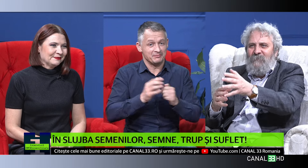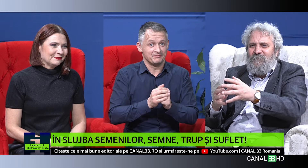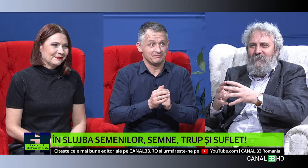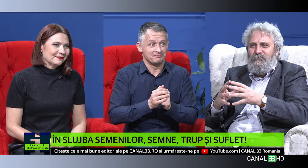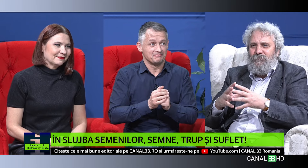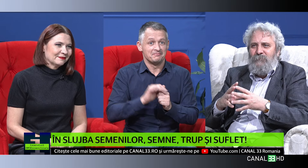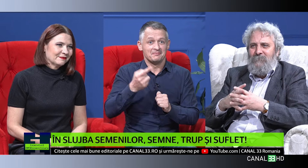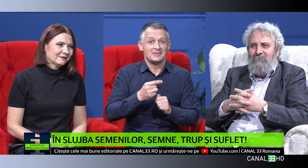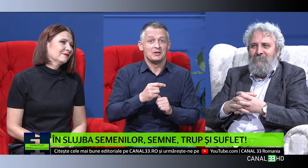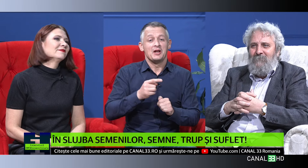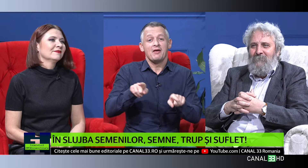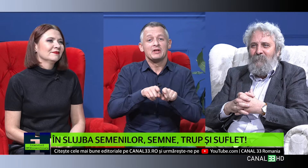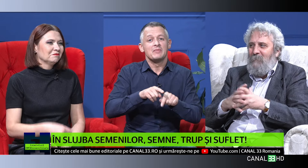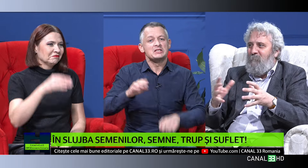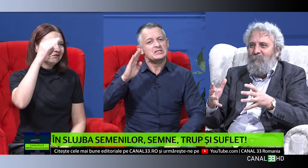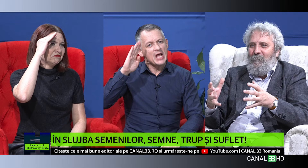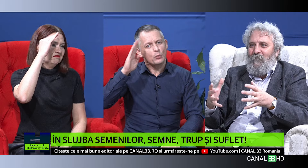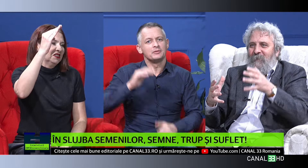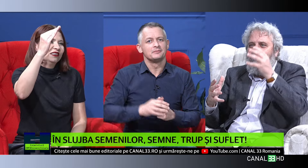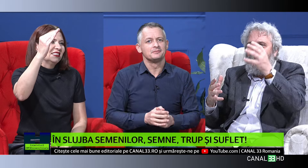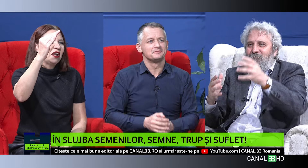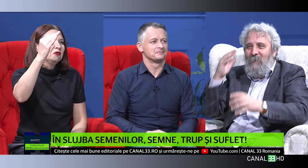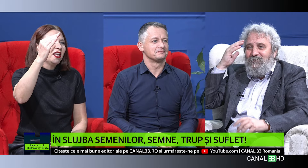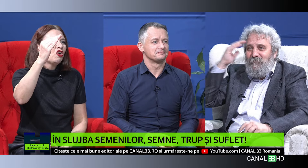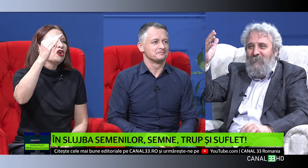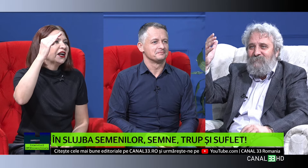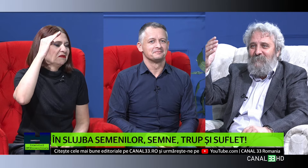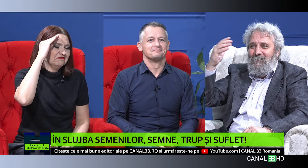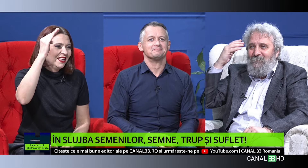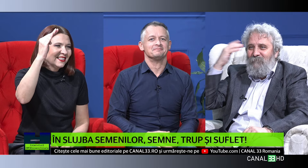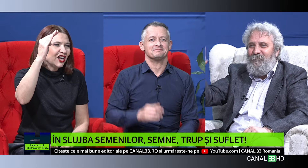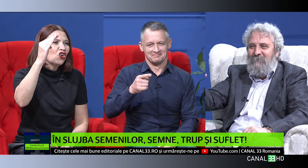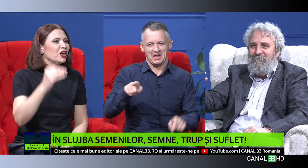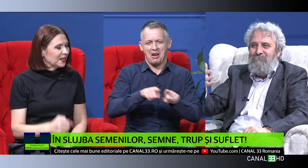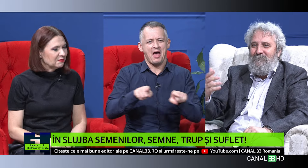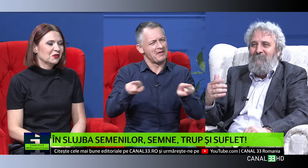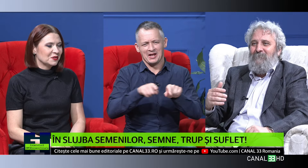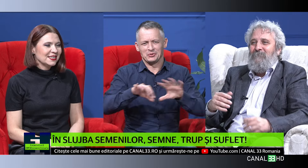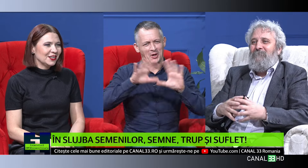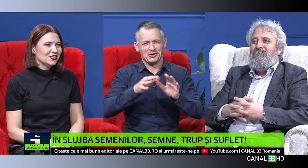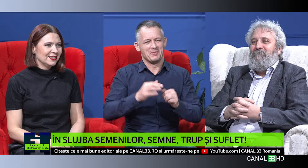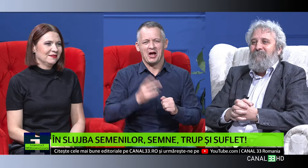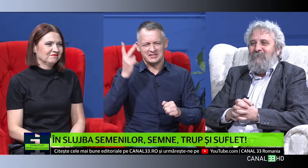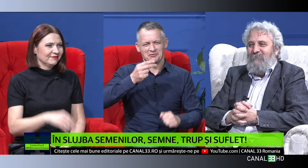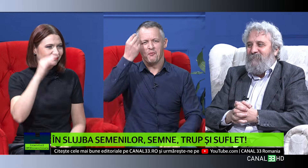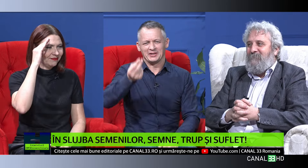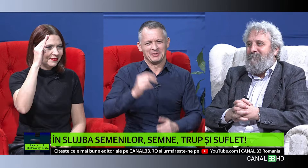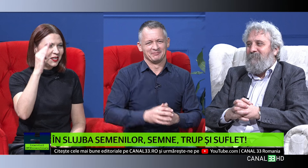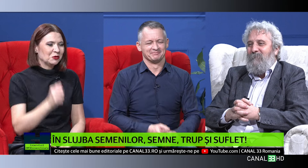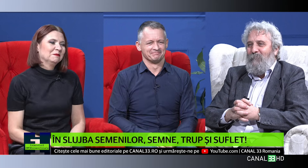formulă de salut, totuși? Una pe care ar trebui... Salut, e iconică. Este iconică. O înțelegi, da. E clasică. Sigur. N-ai